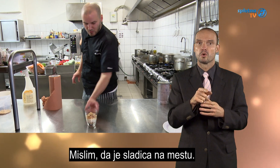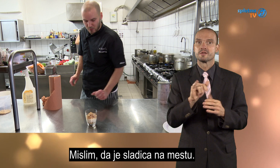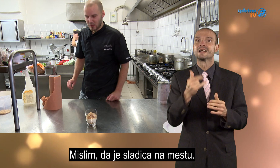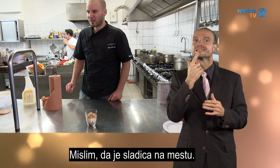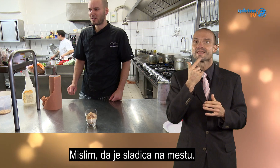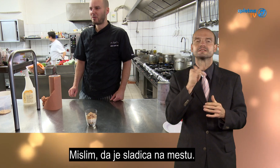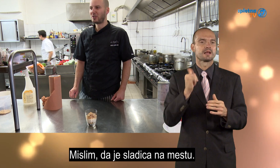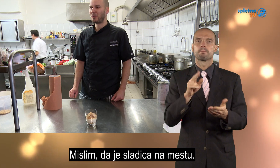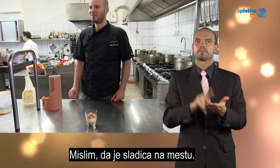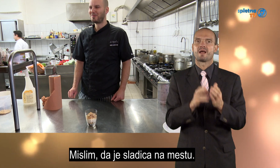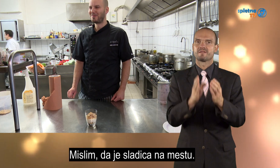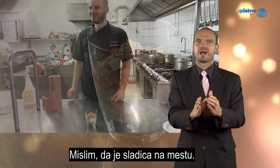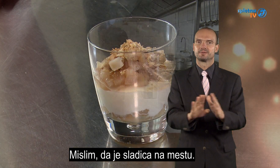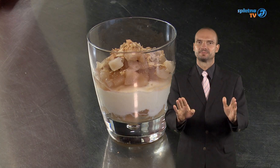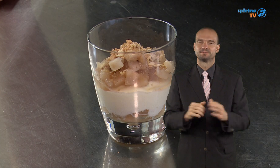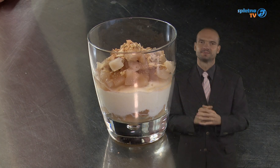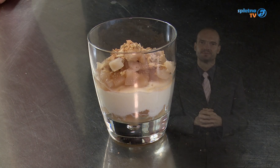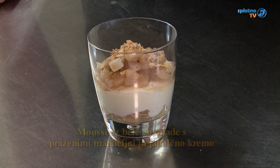je sladica na mesto.